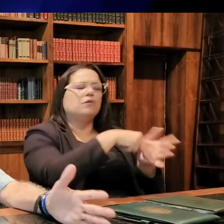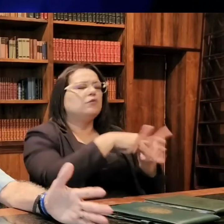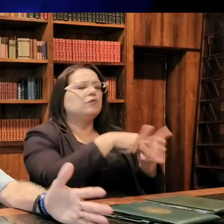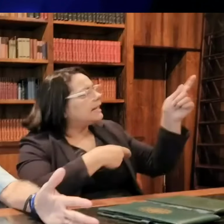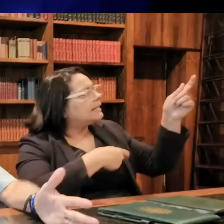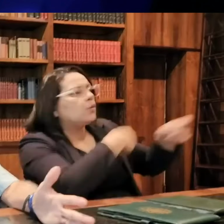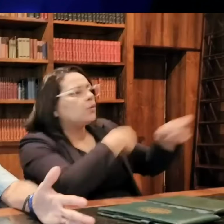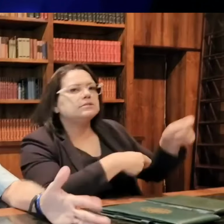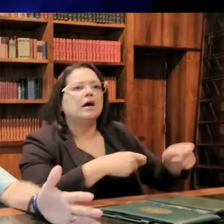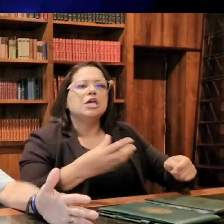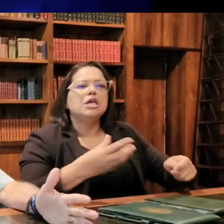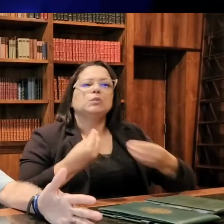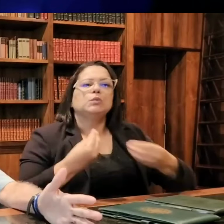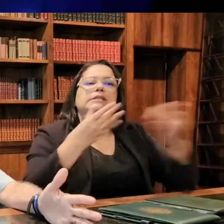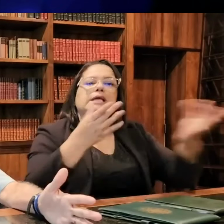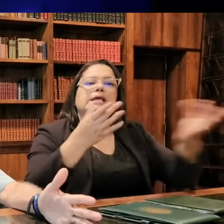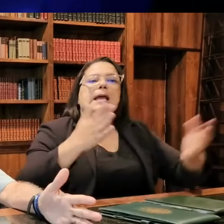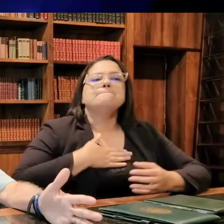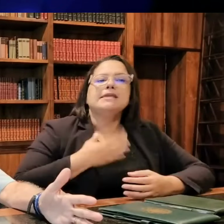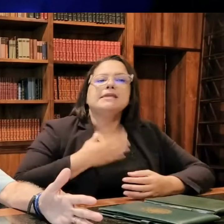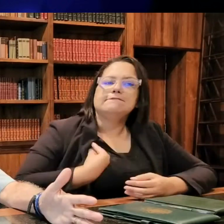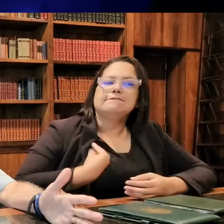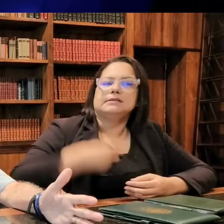Fiz O que tudo pelo fez? Brasil.